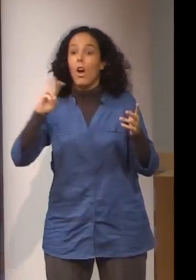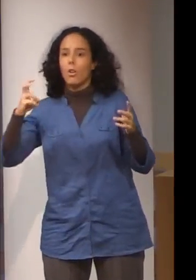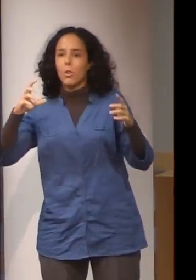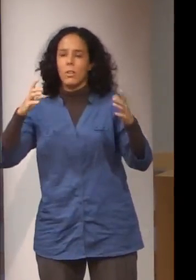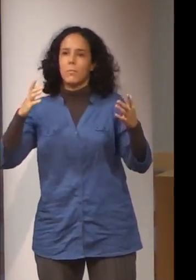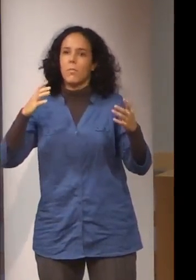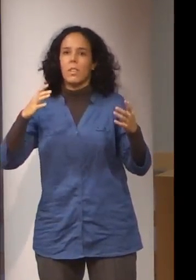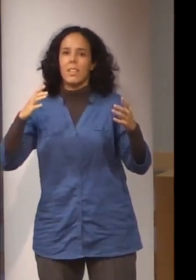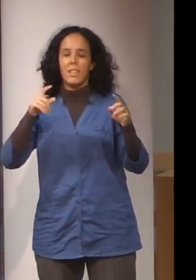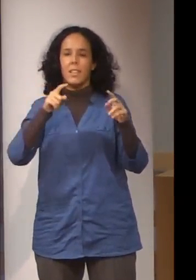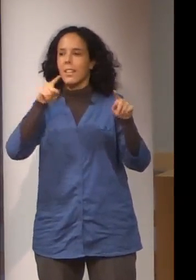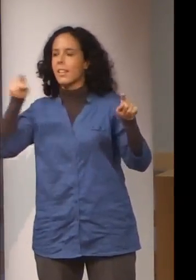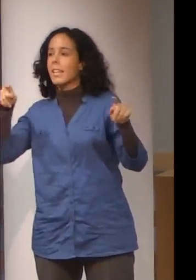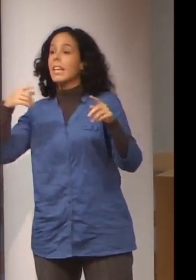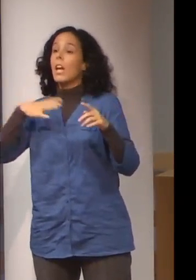y lo hacía todo de manera